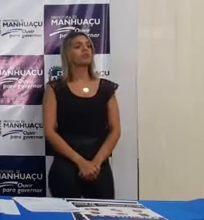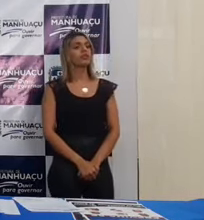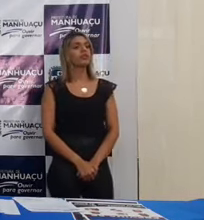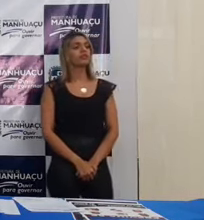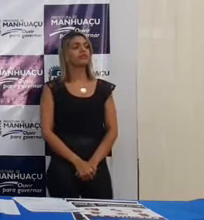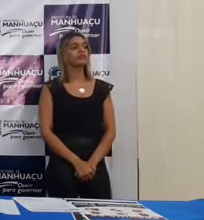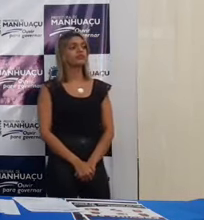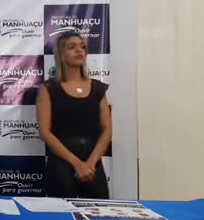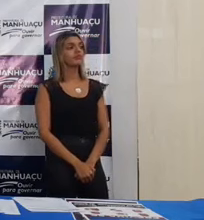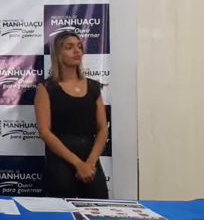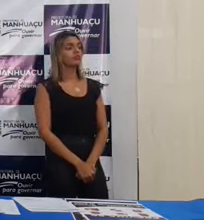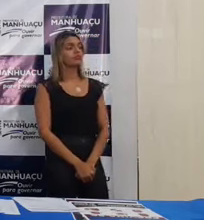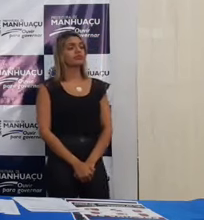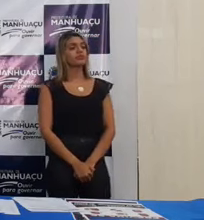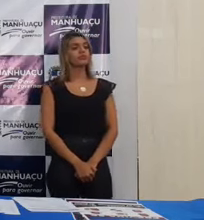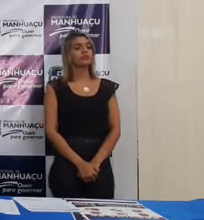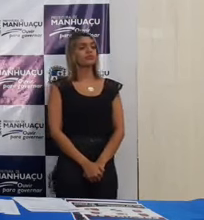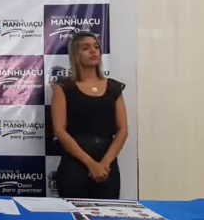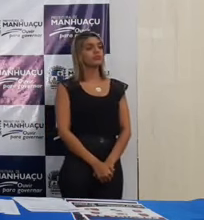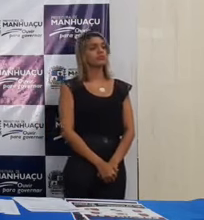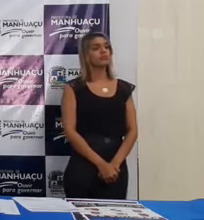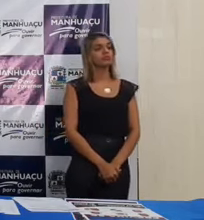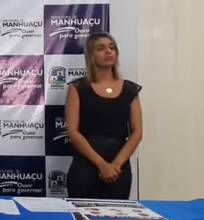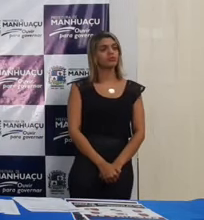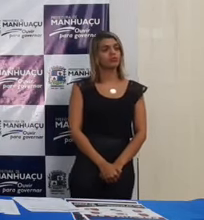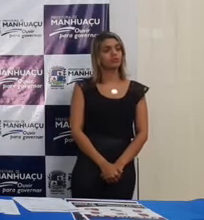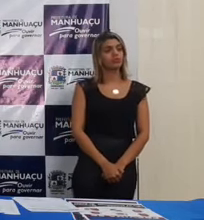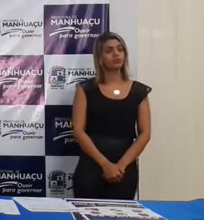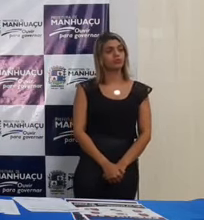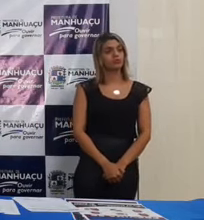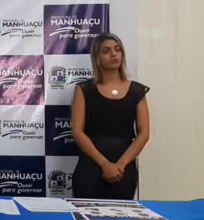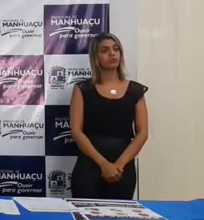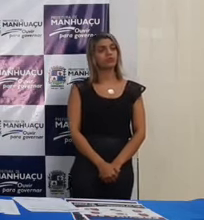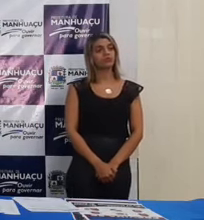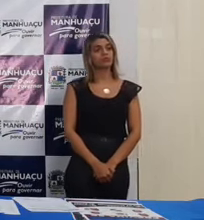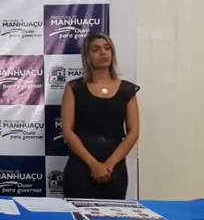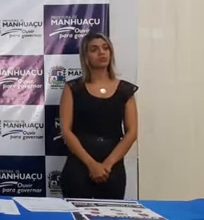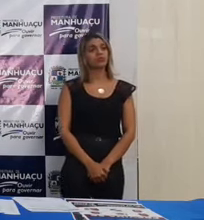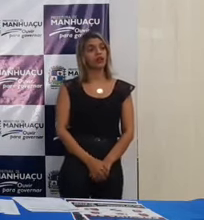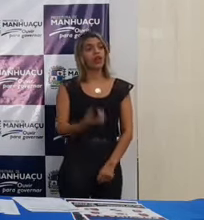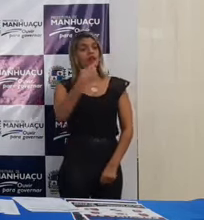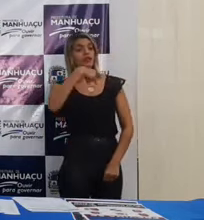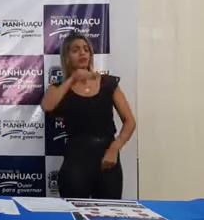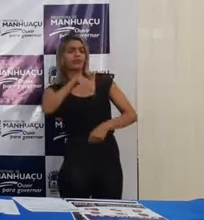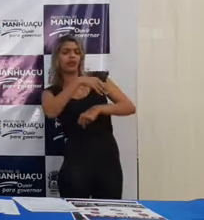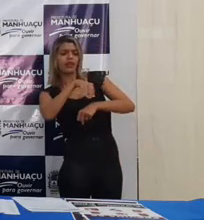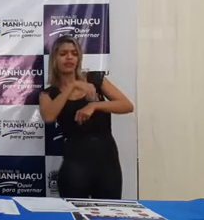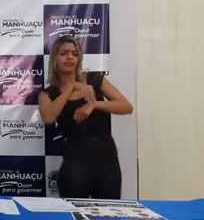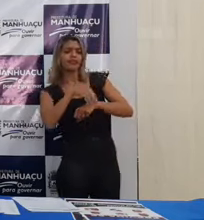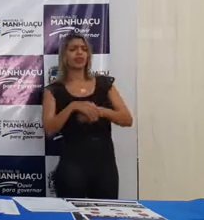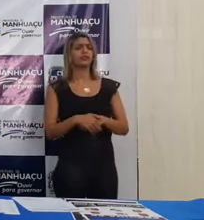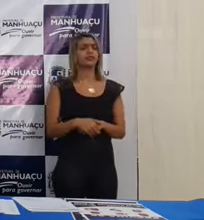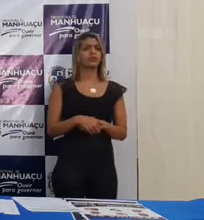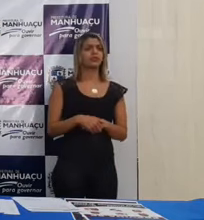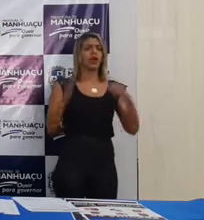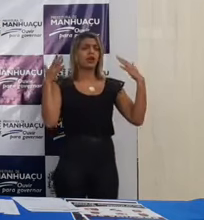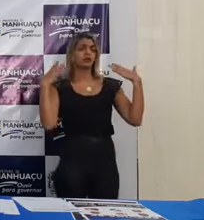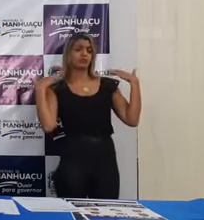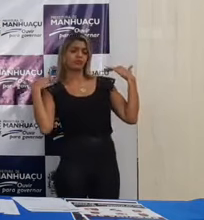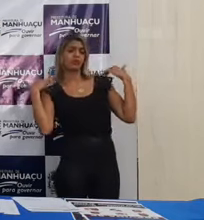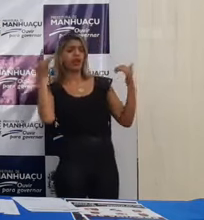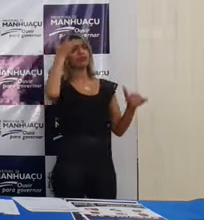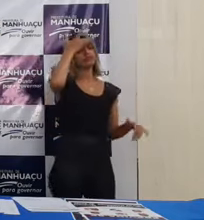exemplo, acho que deveria ter uma forma de uma fiscalização mais rígida, principalmente com o povo que está na rua sem máscara. Uma notificação, por exemplo, não sei de que forma